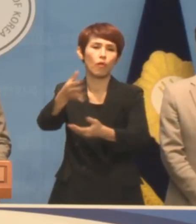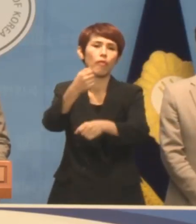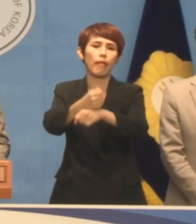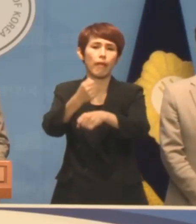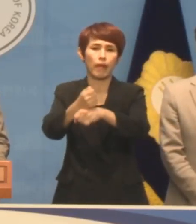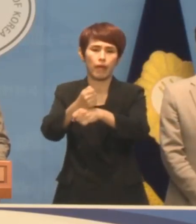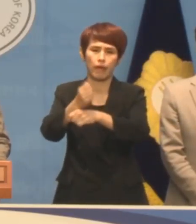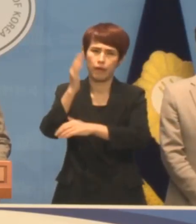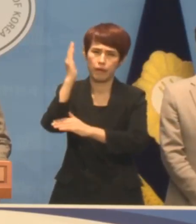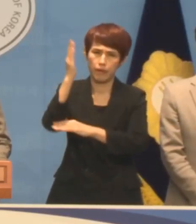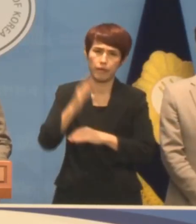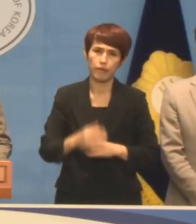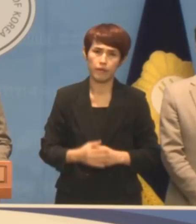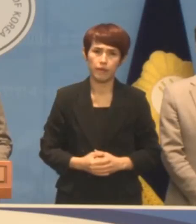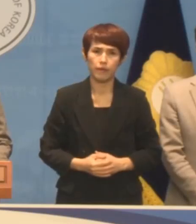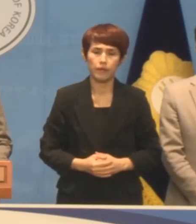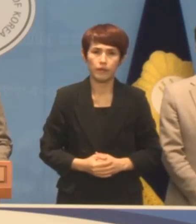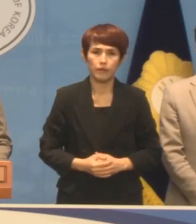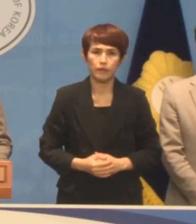합니다.